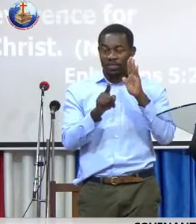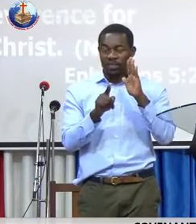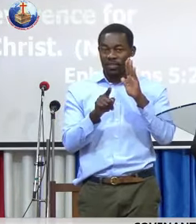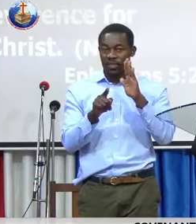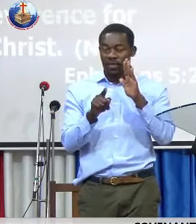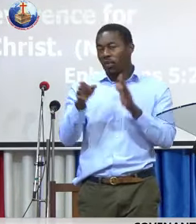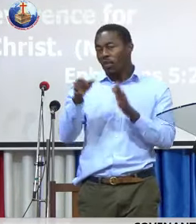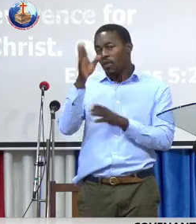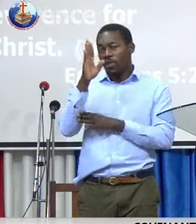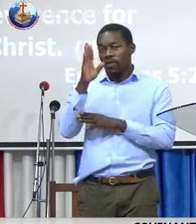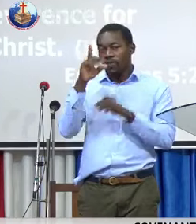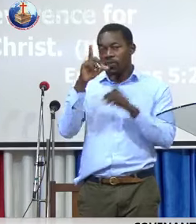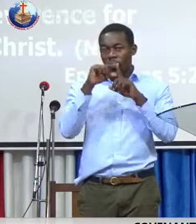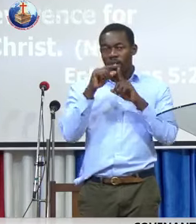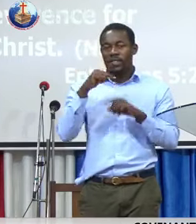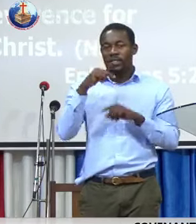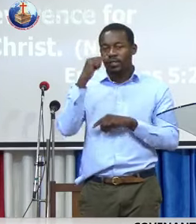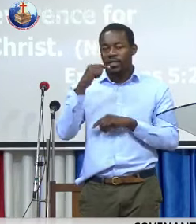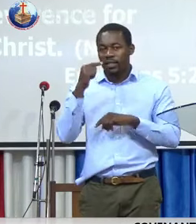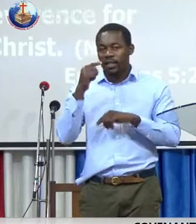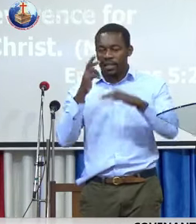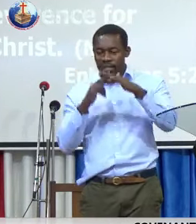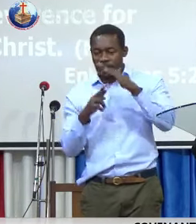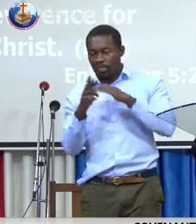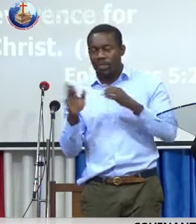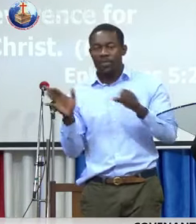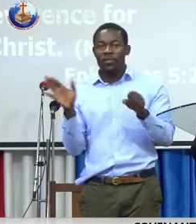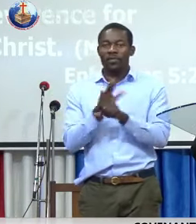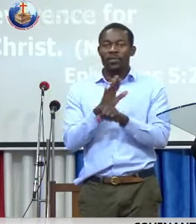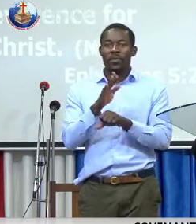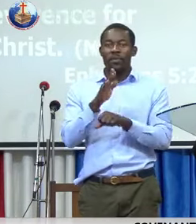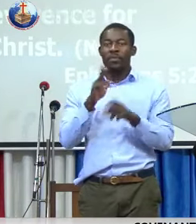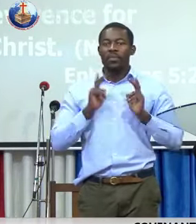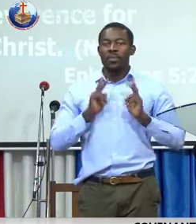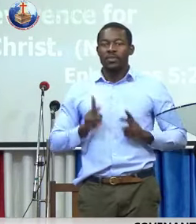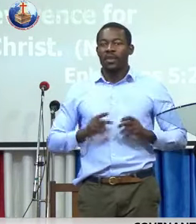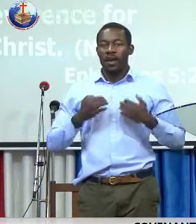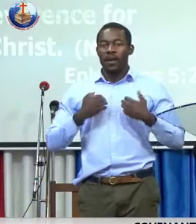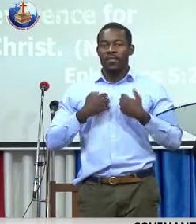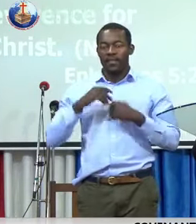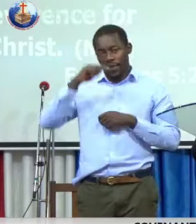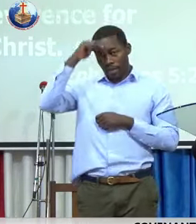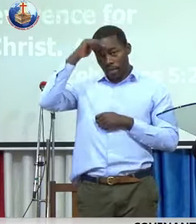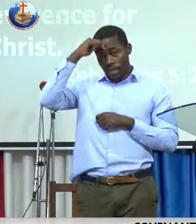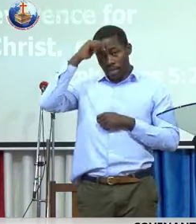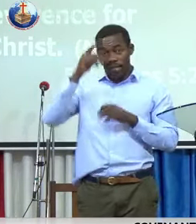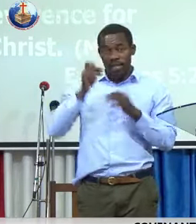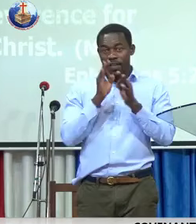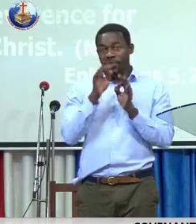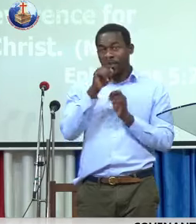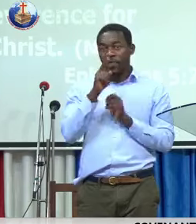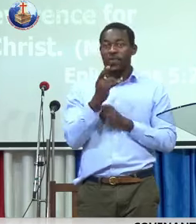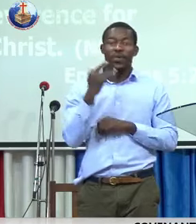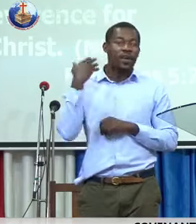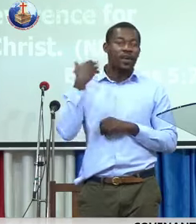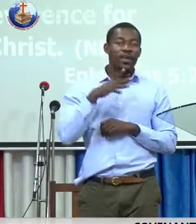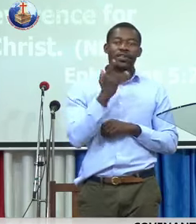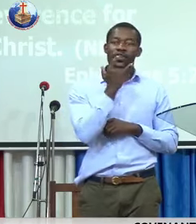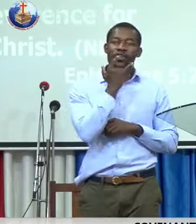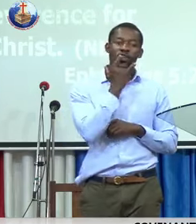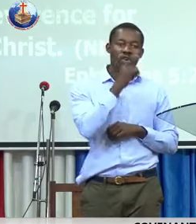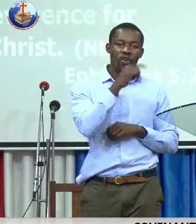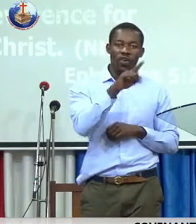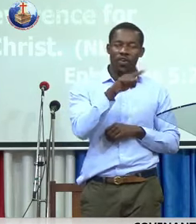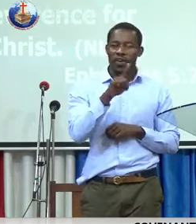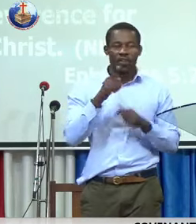us that a disciplined person loves knowledge, but a person who rejects correction is a fool. Neno la Mungu linatuambia kwamba mtu